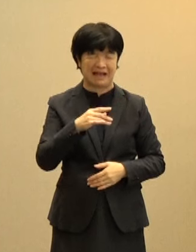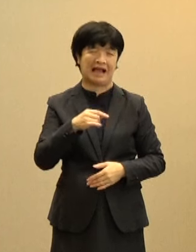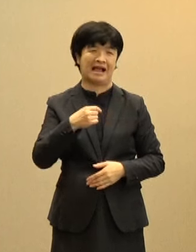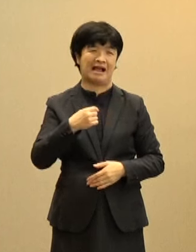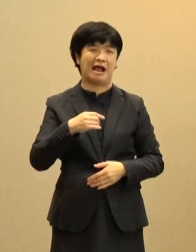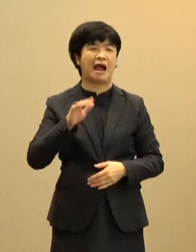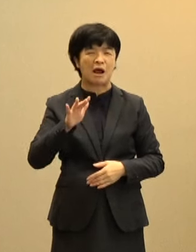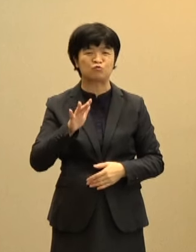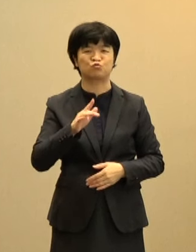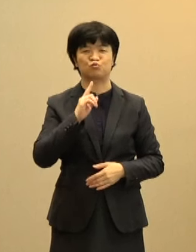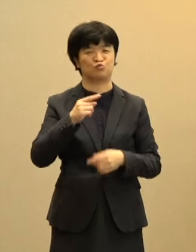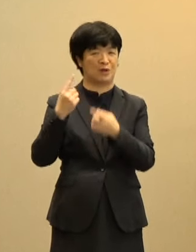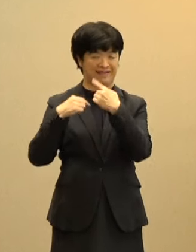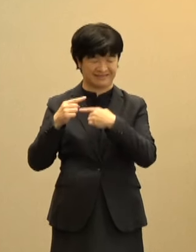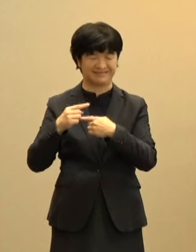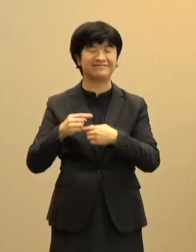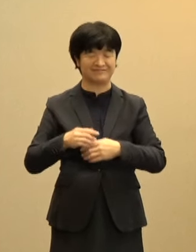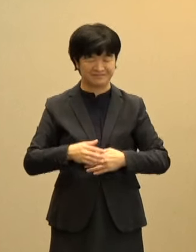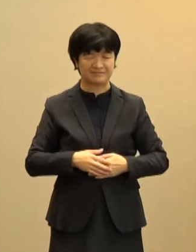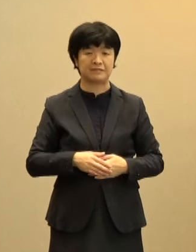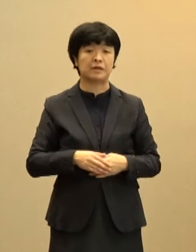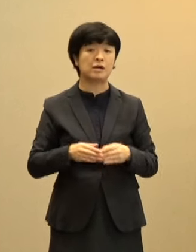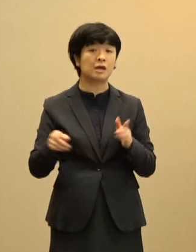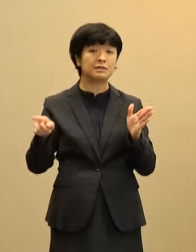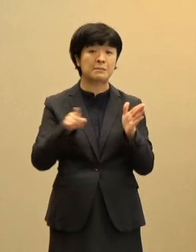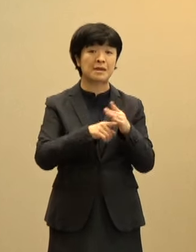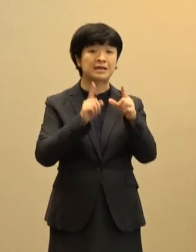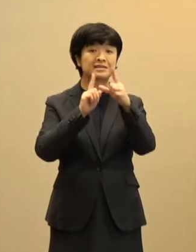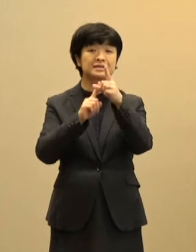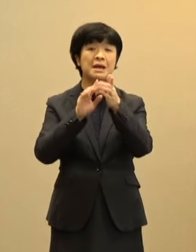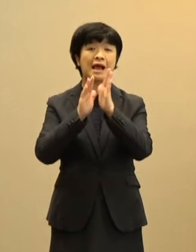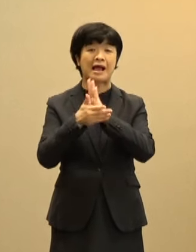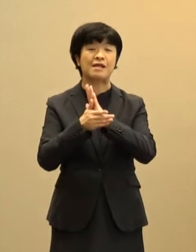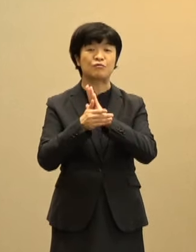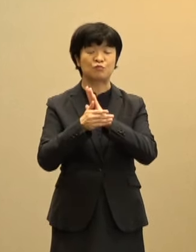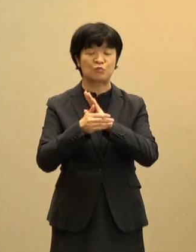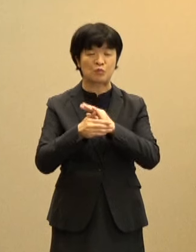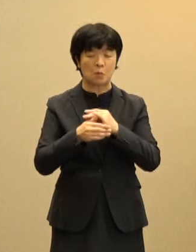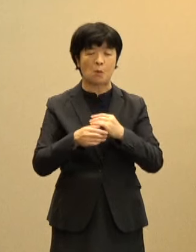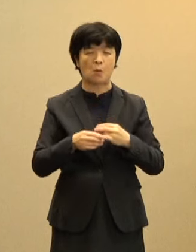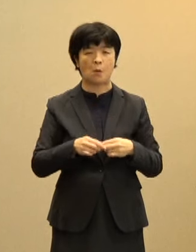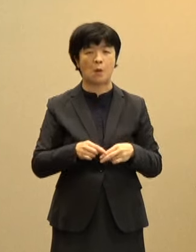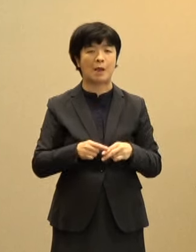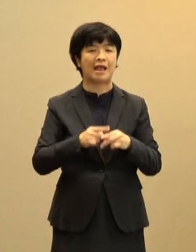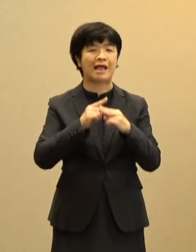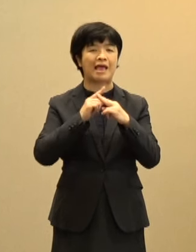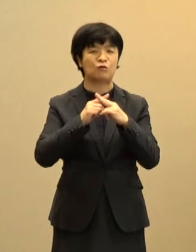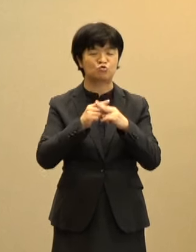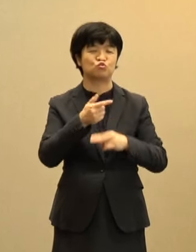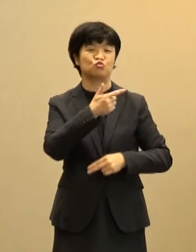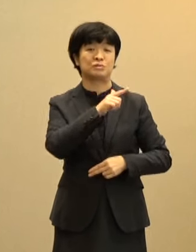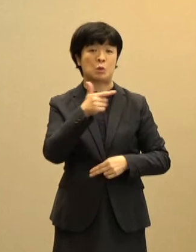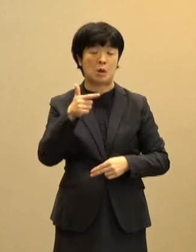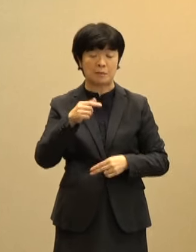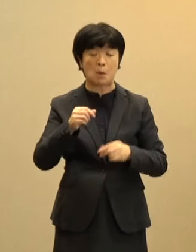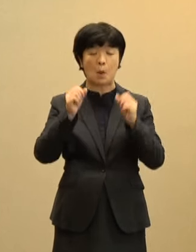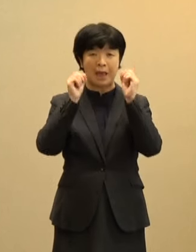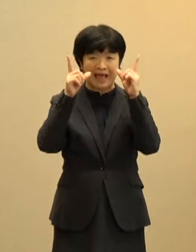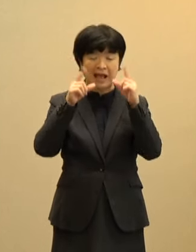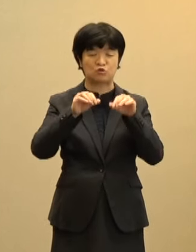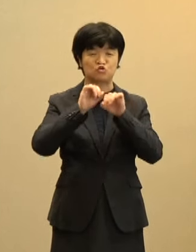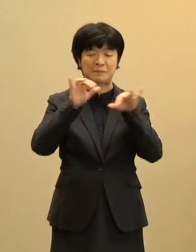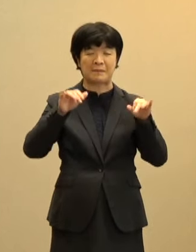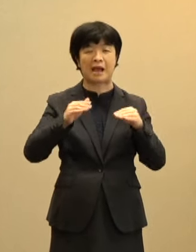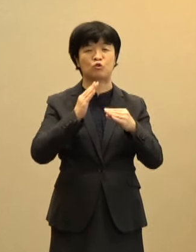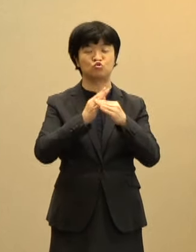も、千葉県の公式 X、まあ、旧 Twitter ですね、LINE を用いて手口を広報啓発しているということですが、今